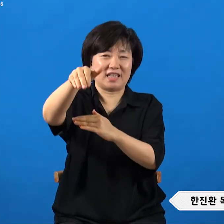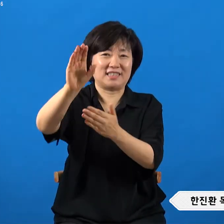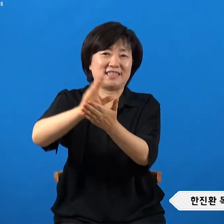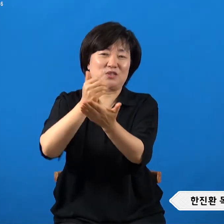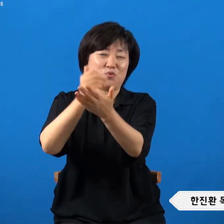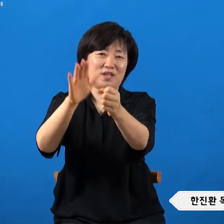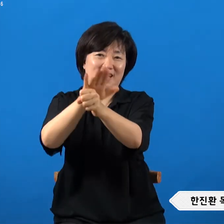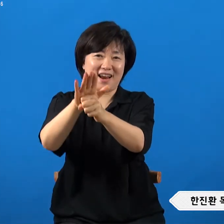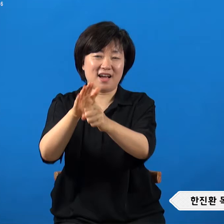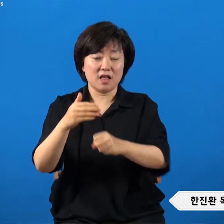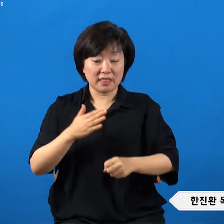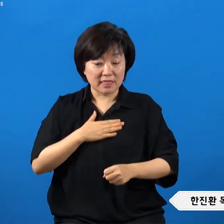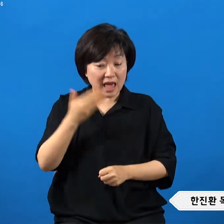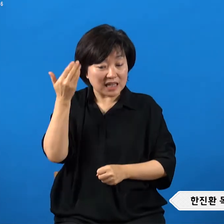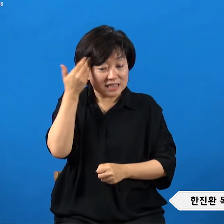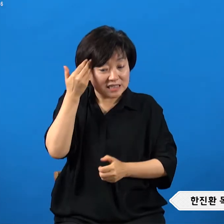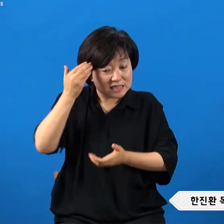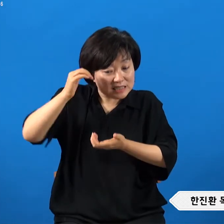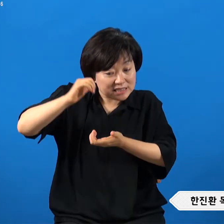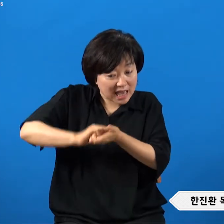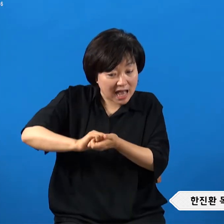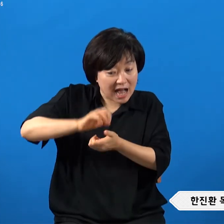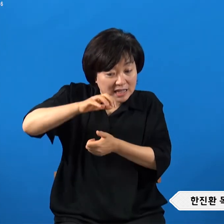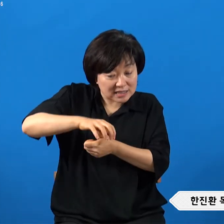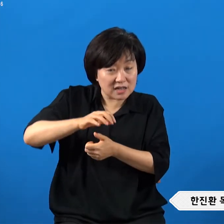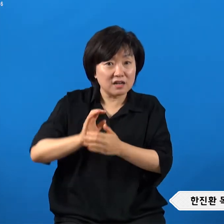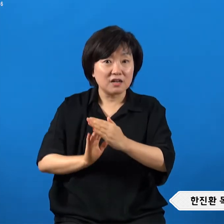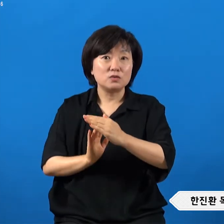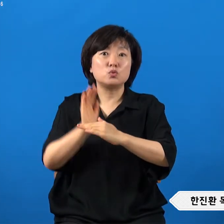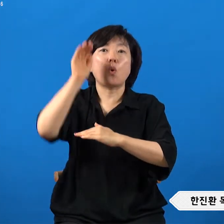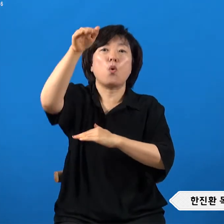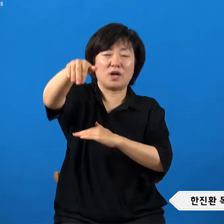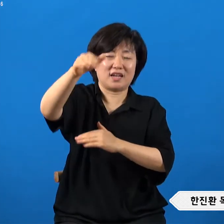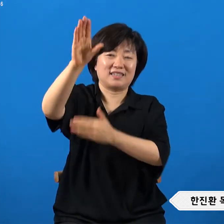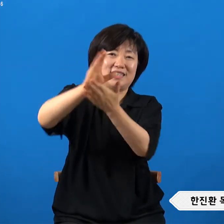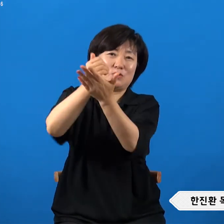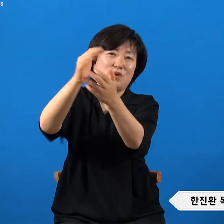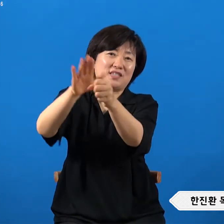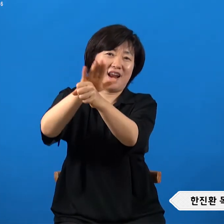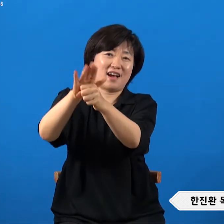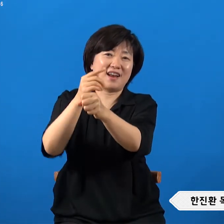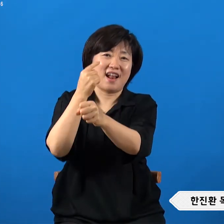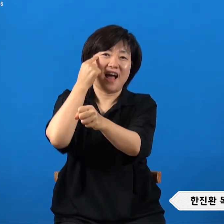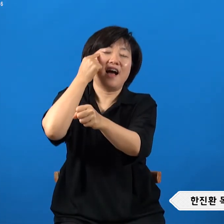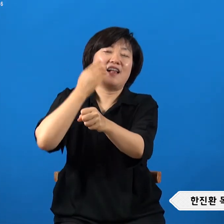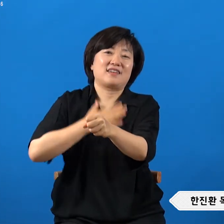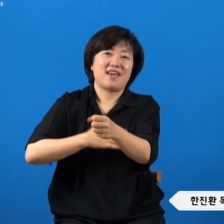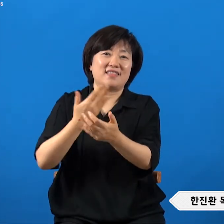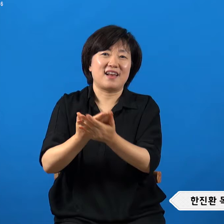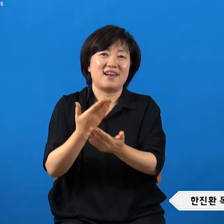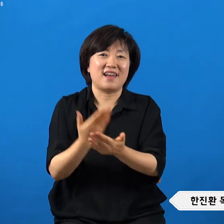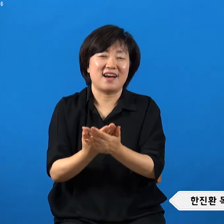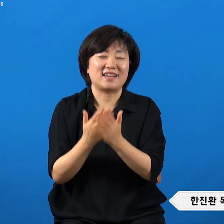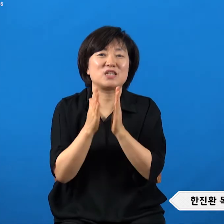우리 지식을 초월해버리는 그리스도의 사랑을 알게 해달라. 지금 바울사가 그렇게 기도합니다.